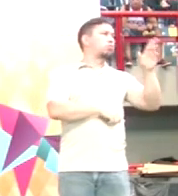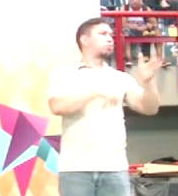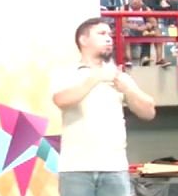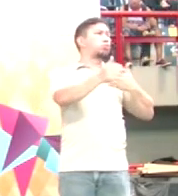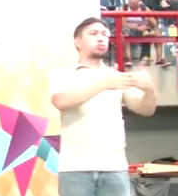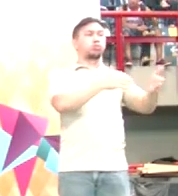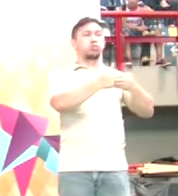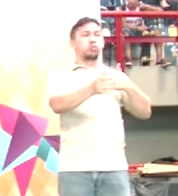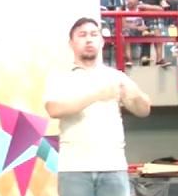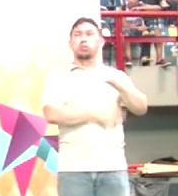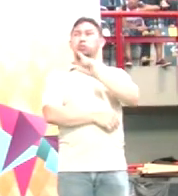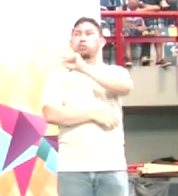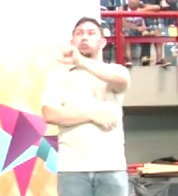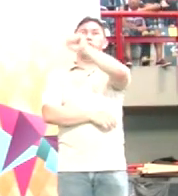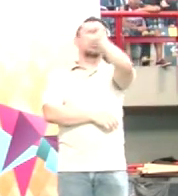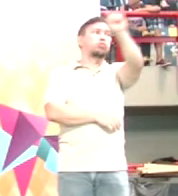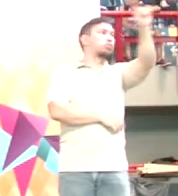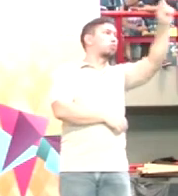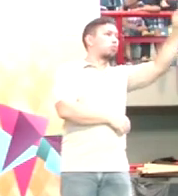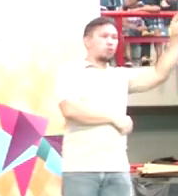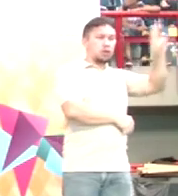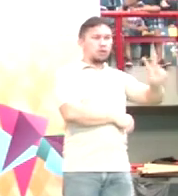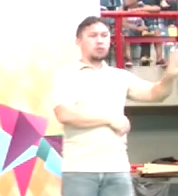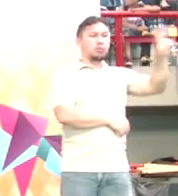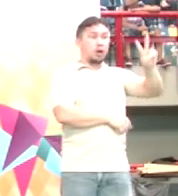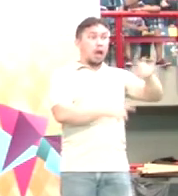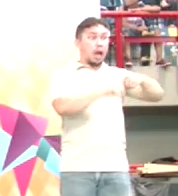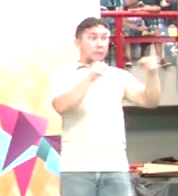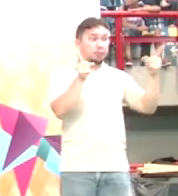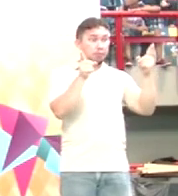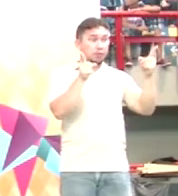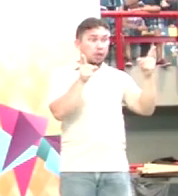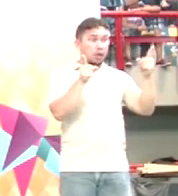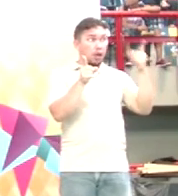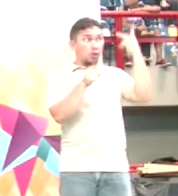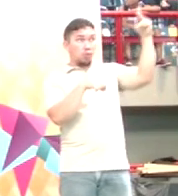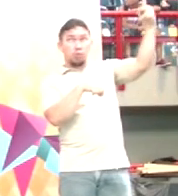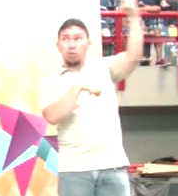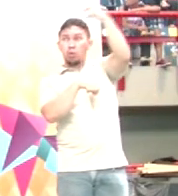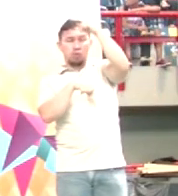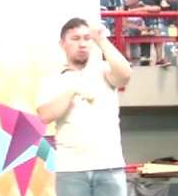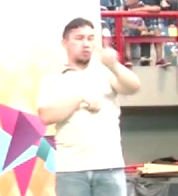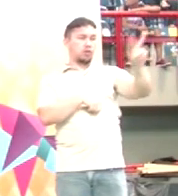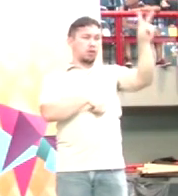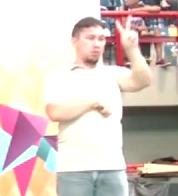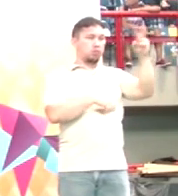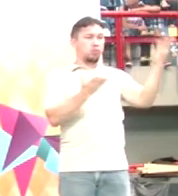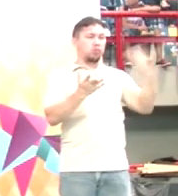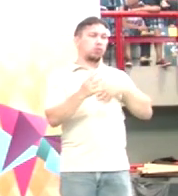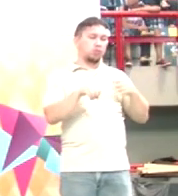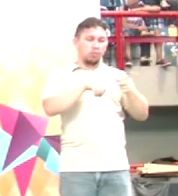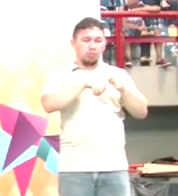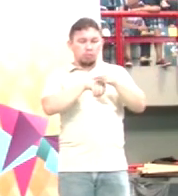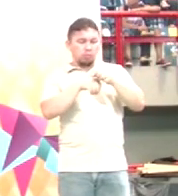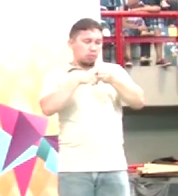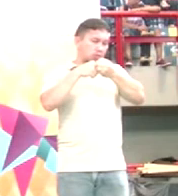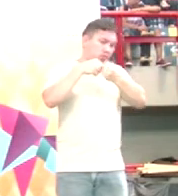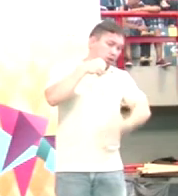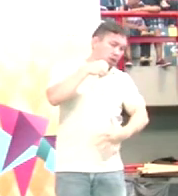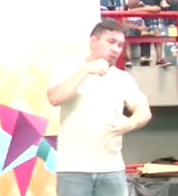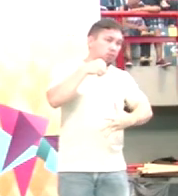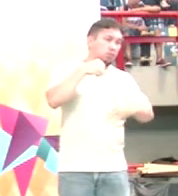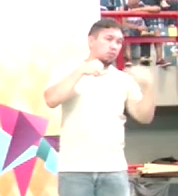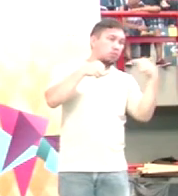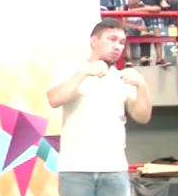qualquer outra instituição, em qualquer outro vestibular. Mas outros modelos de dissertação